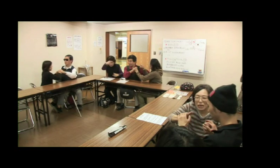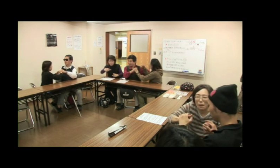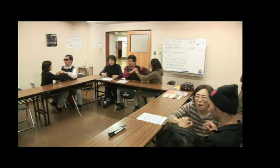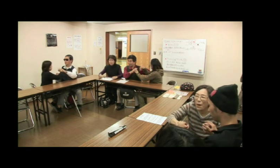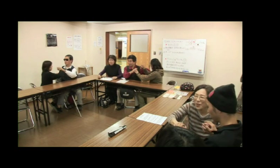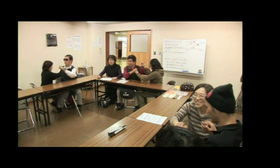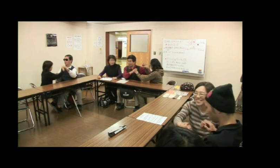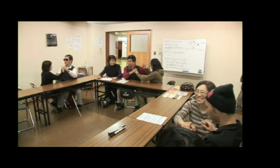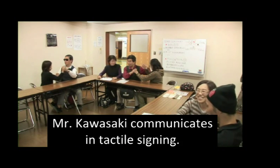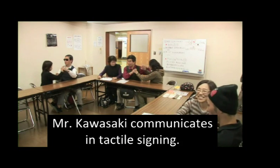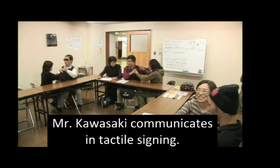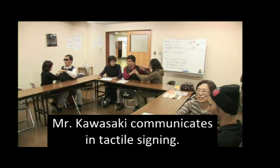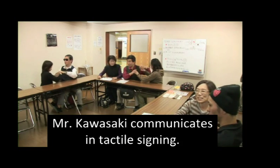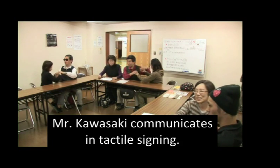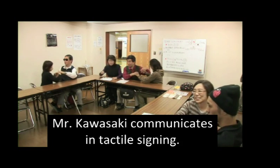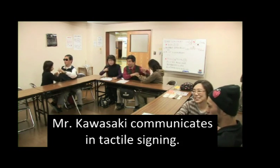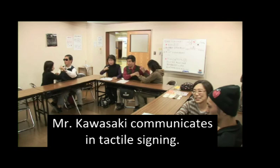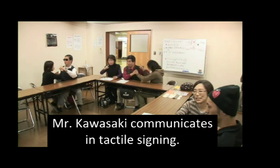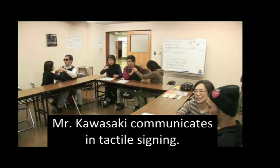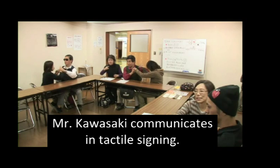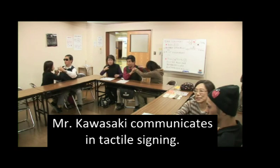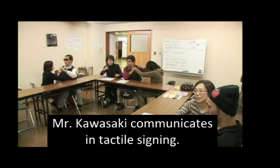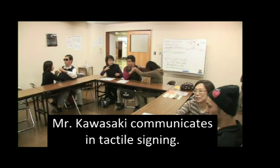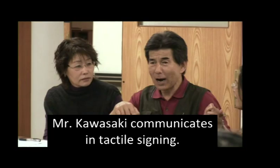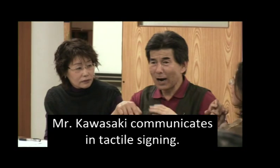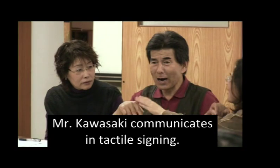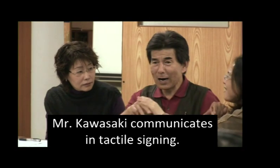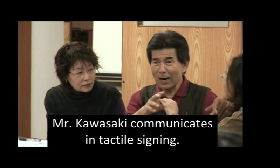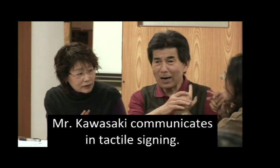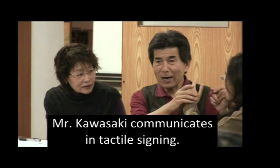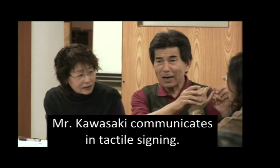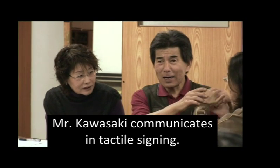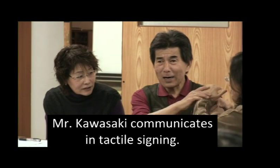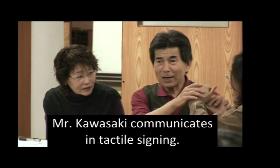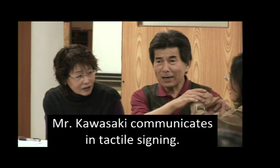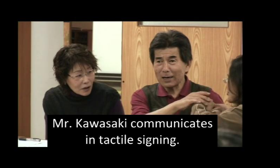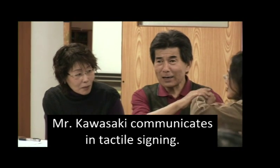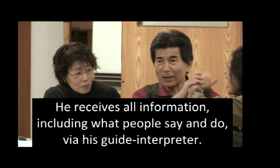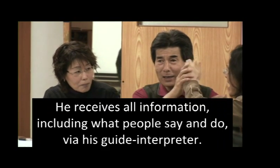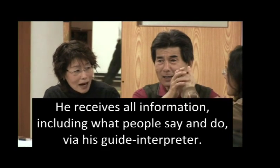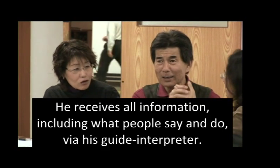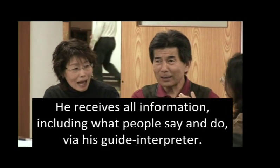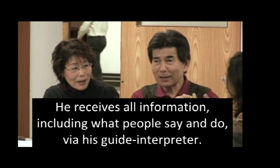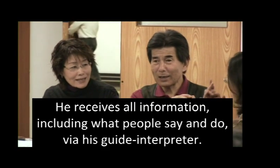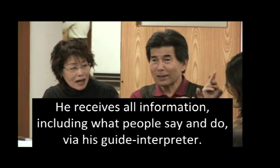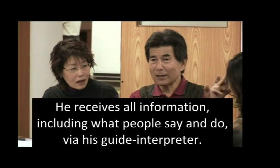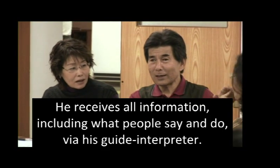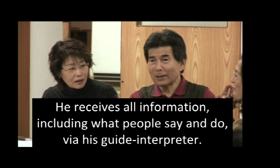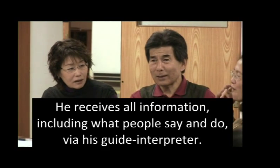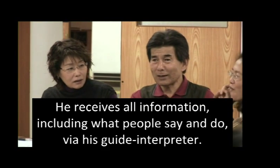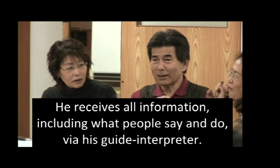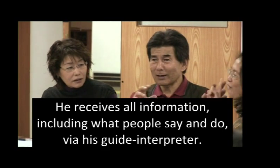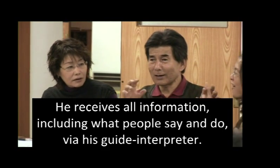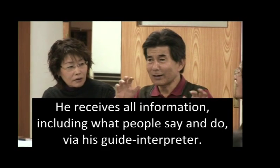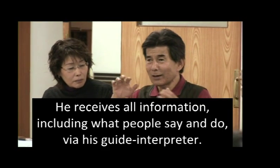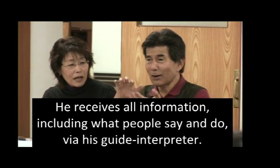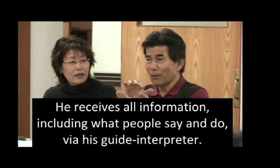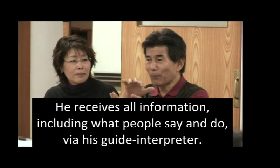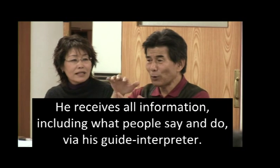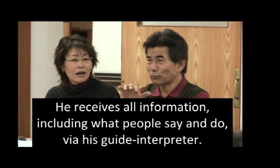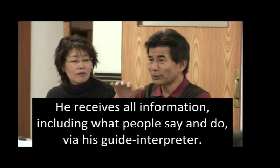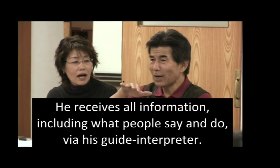川崎さんは触手話でコミュニケーションを取ります。話の内容や周囲の状況